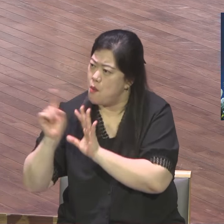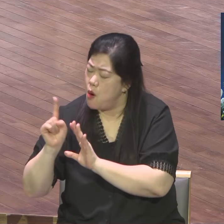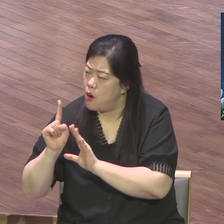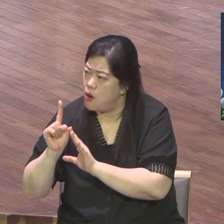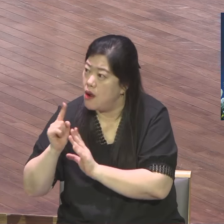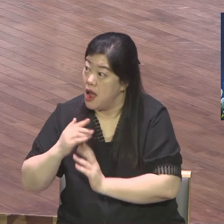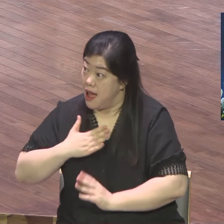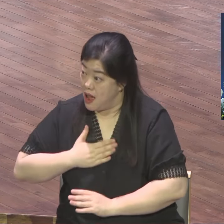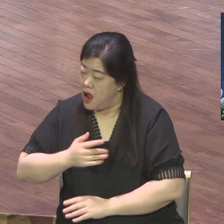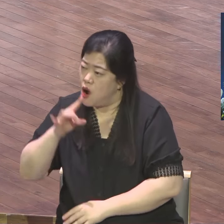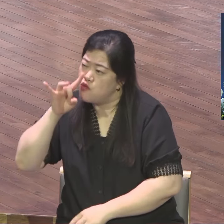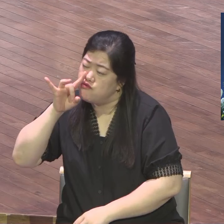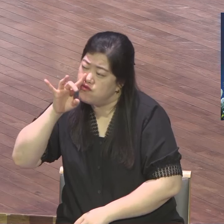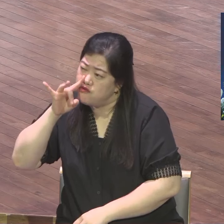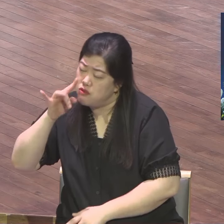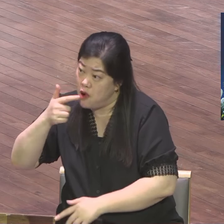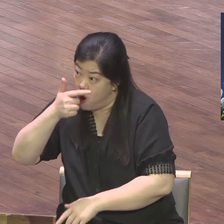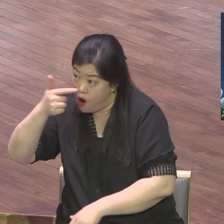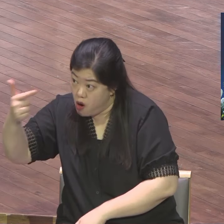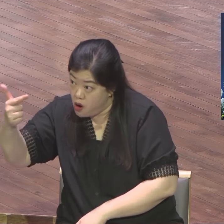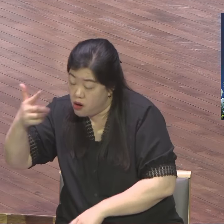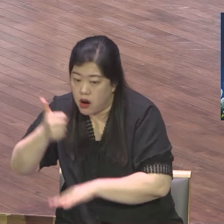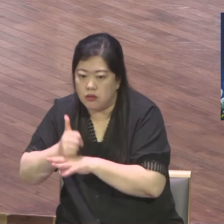있느냐에 따라서 거기에 따라서